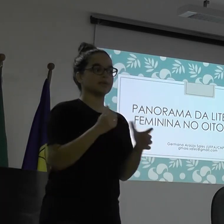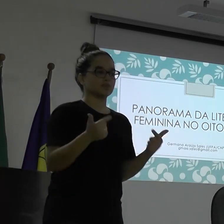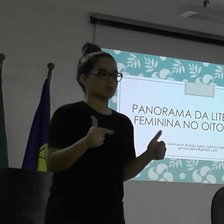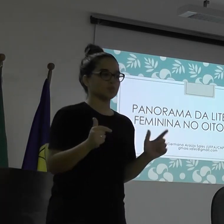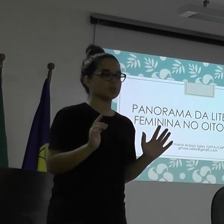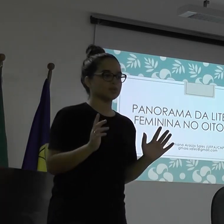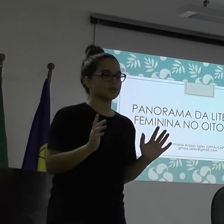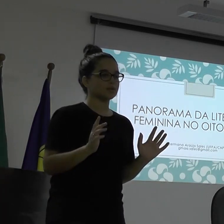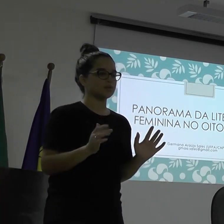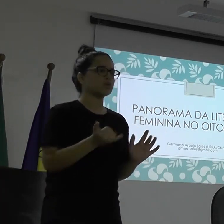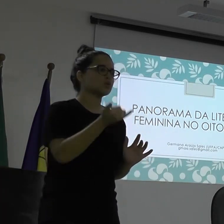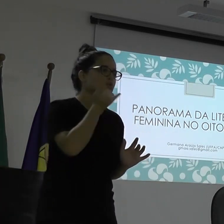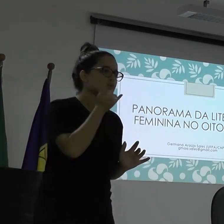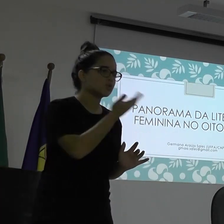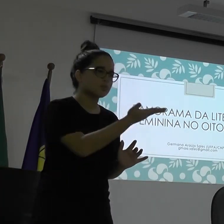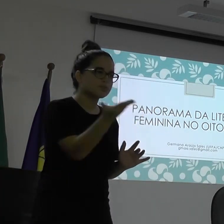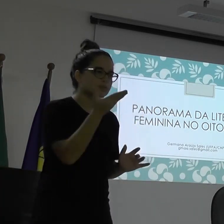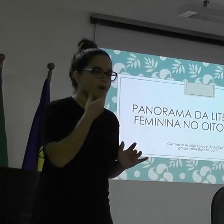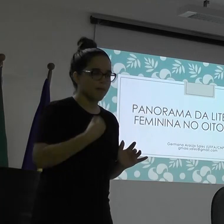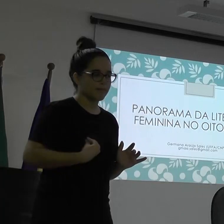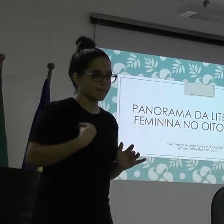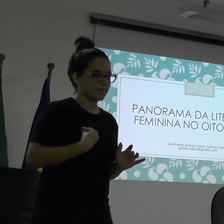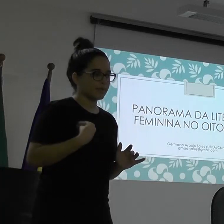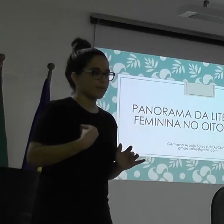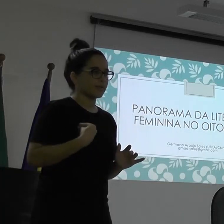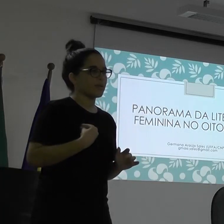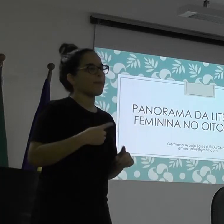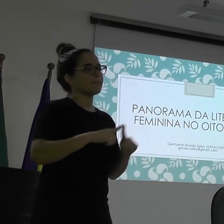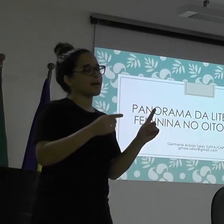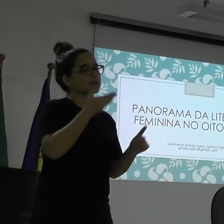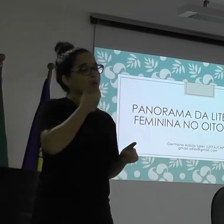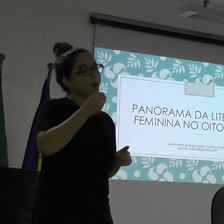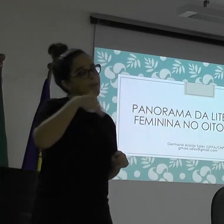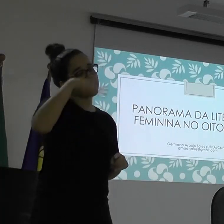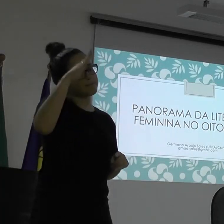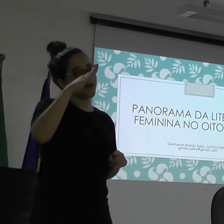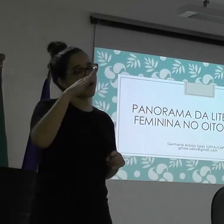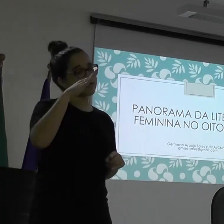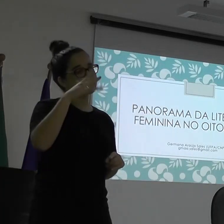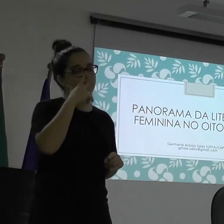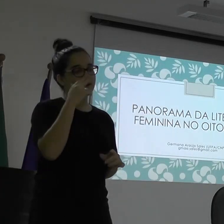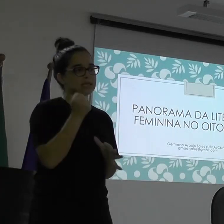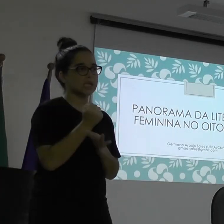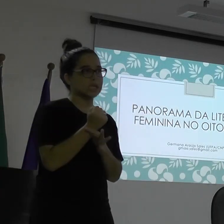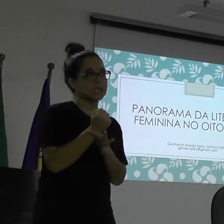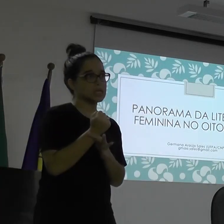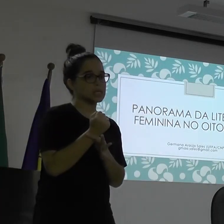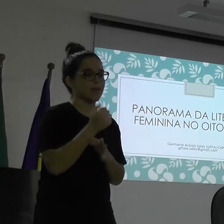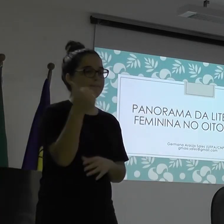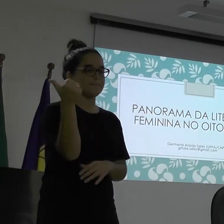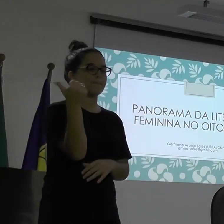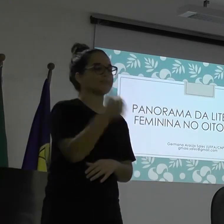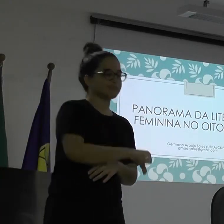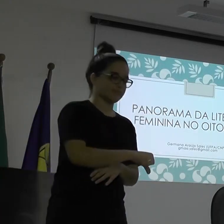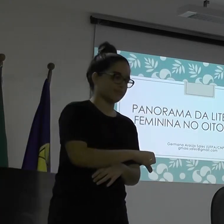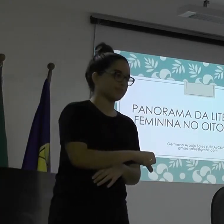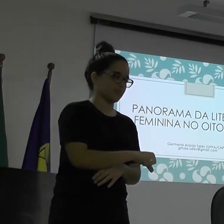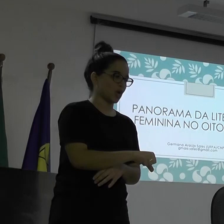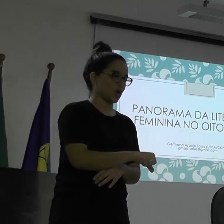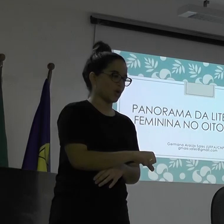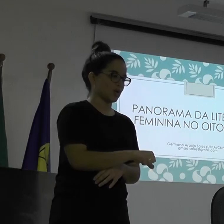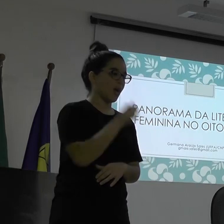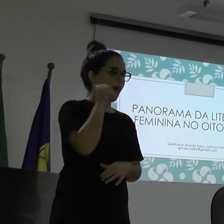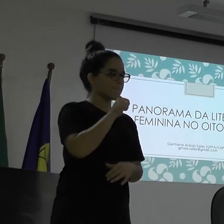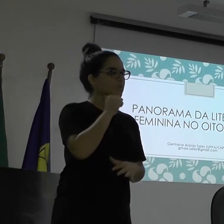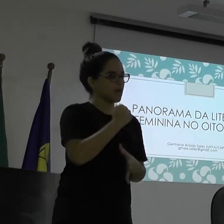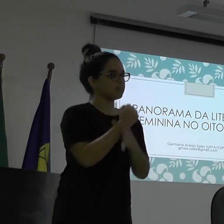gente, desculpem os homens presentes, né? Mas são bem mais inseguros do que as mulheres. E claro, que não aparentam